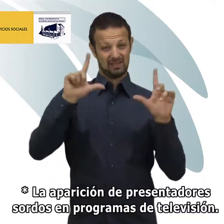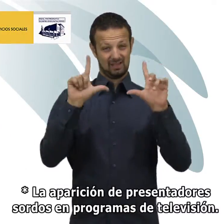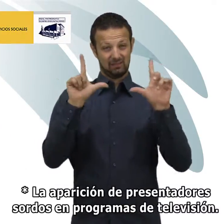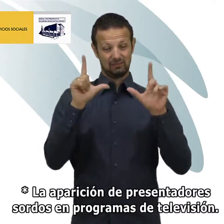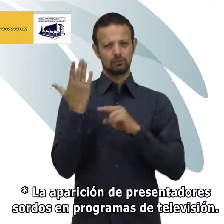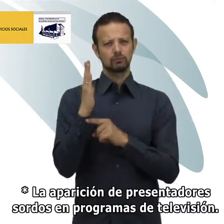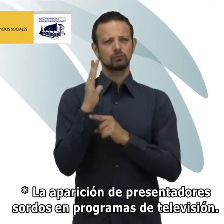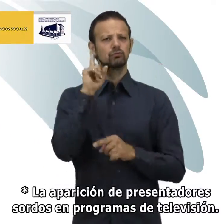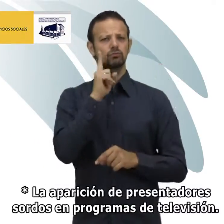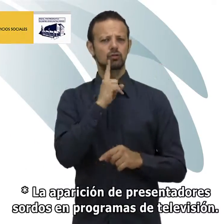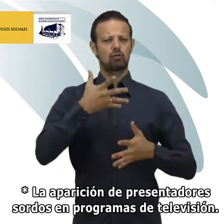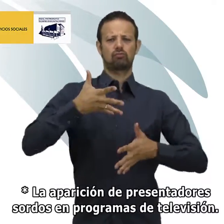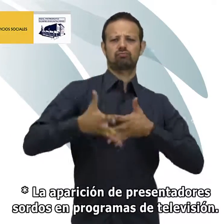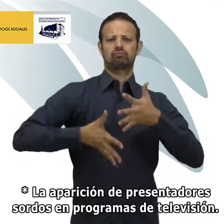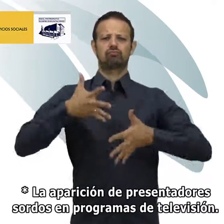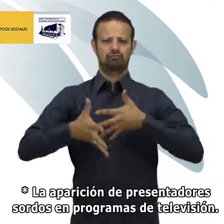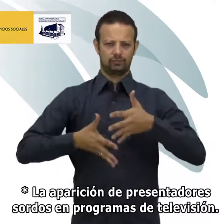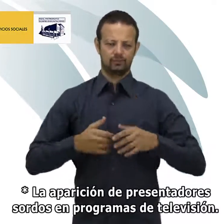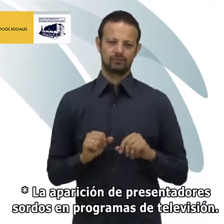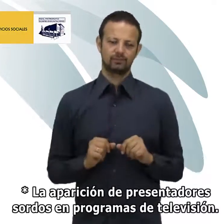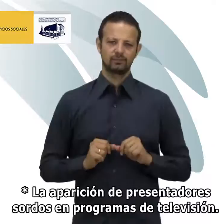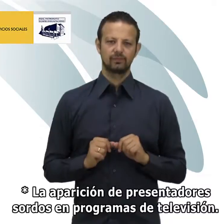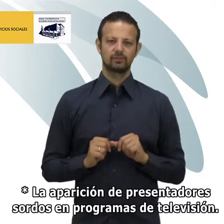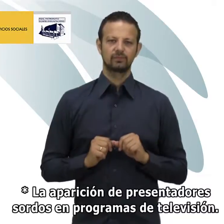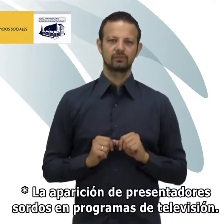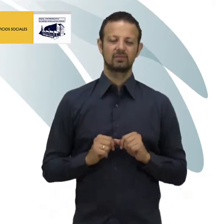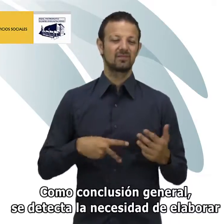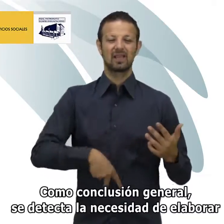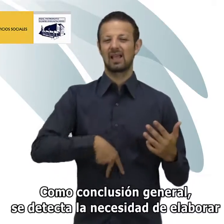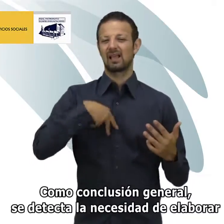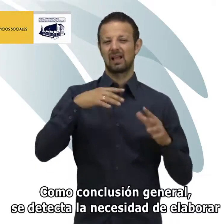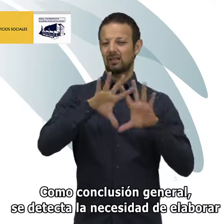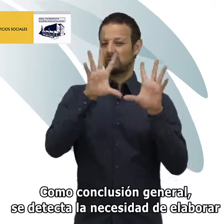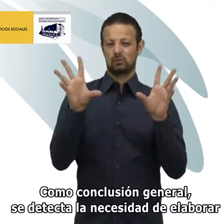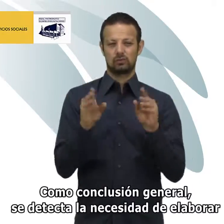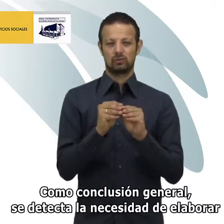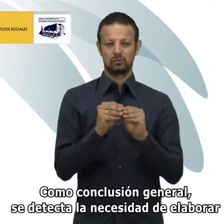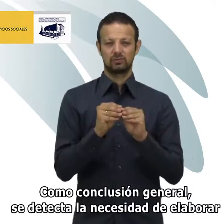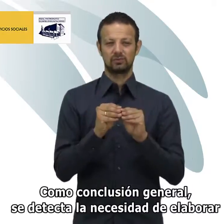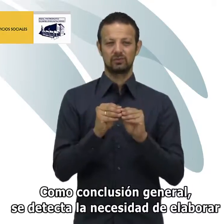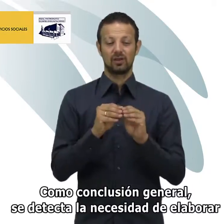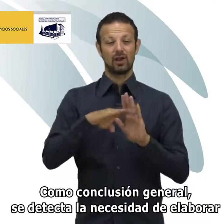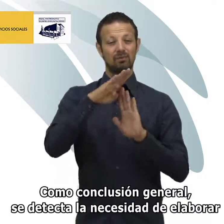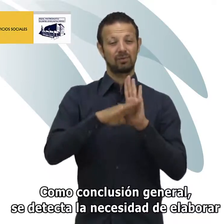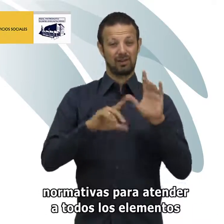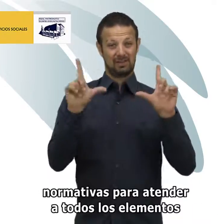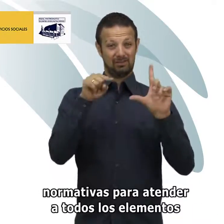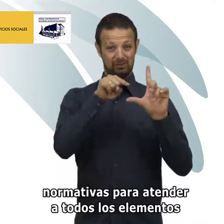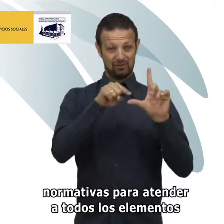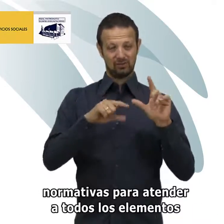La aparición de presentadores sordos en programas de televisión. Como conclusión general, se detecta la necesidad de